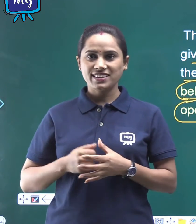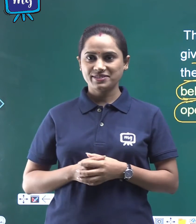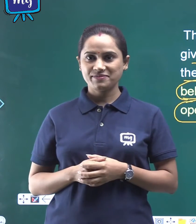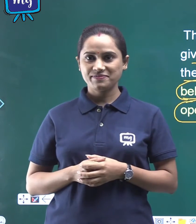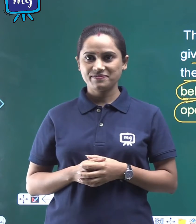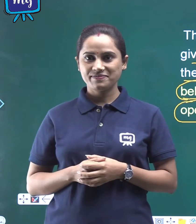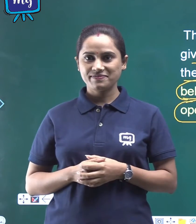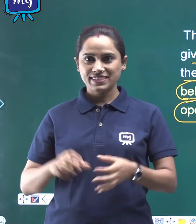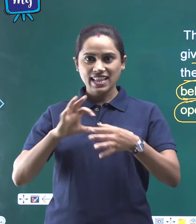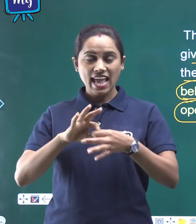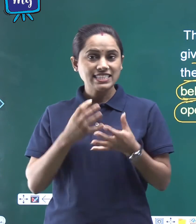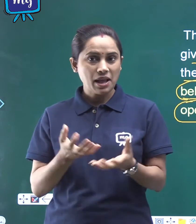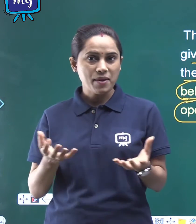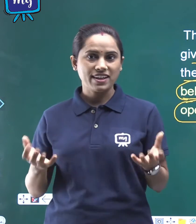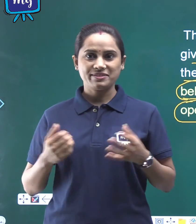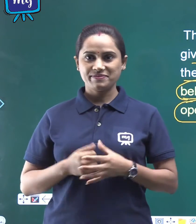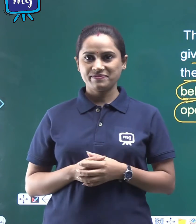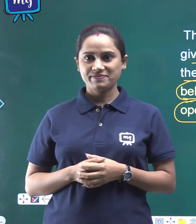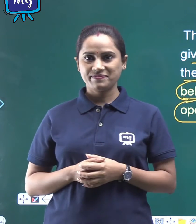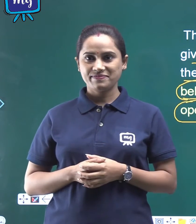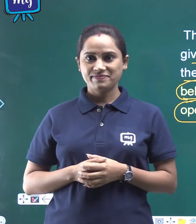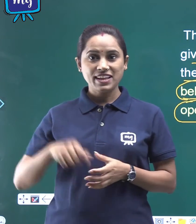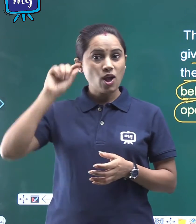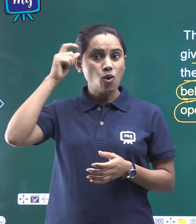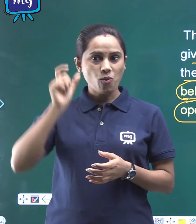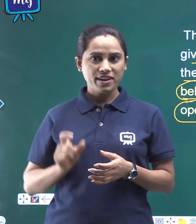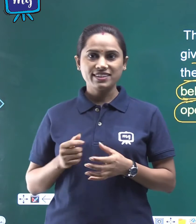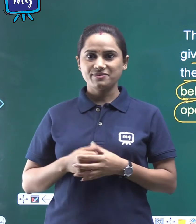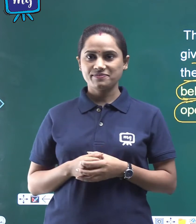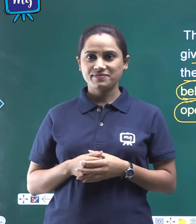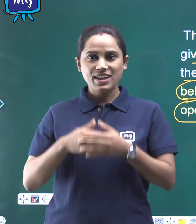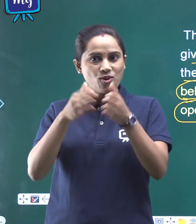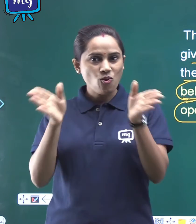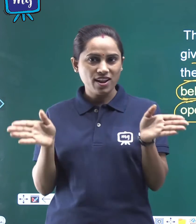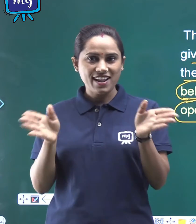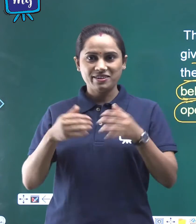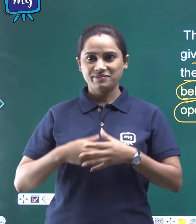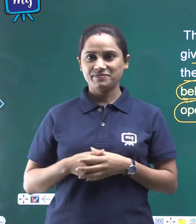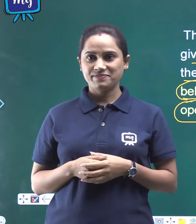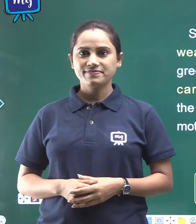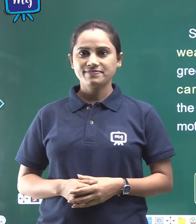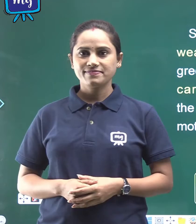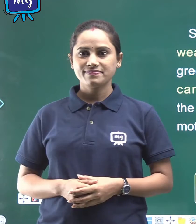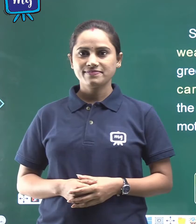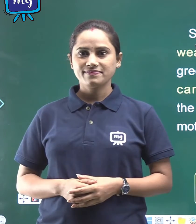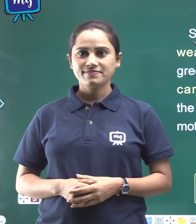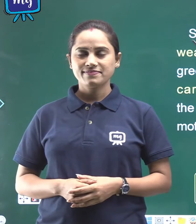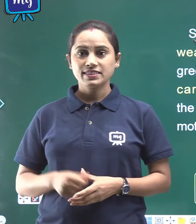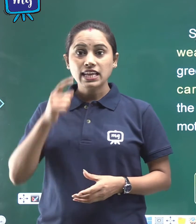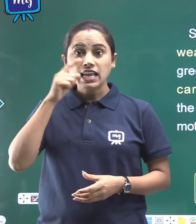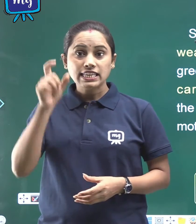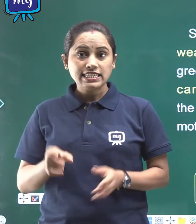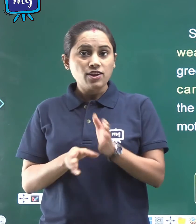belongings, सामान. Open, खोलना. She